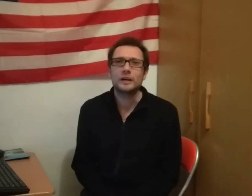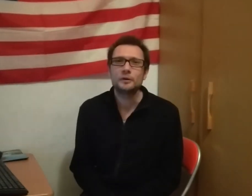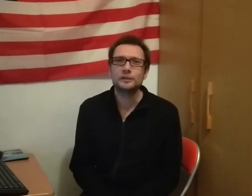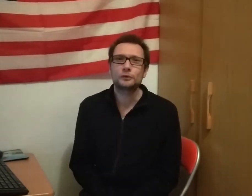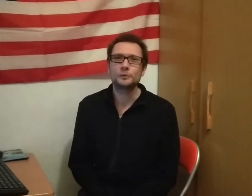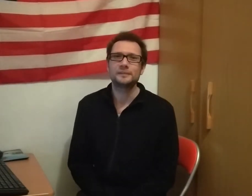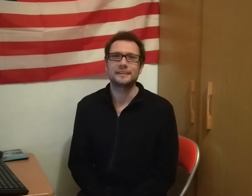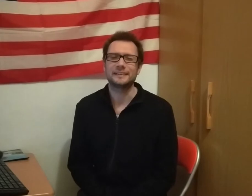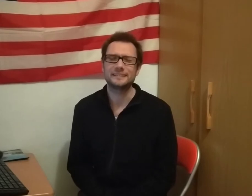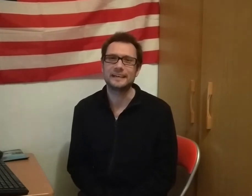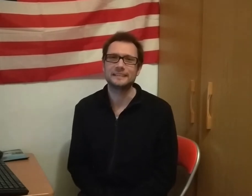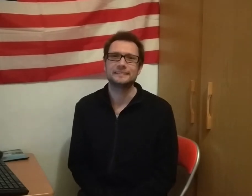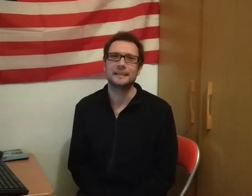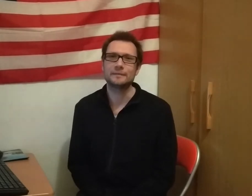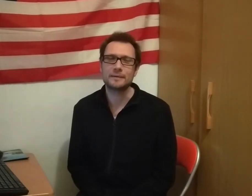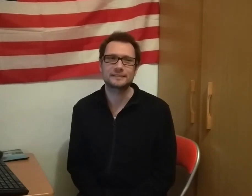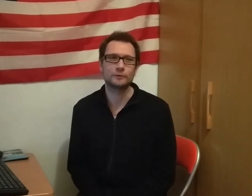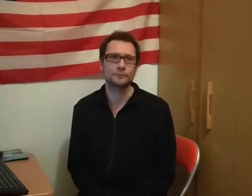Ahora me digo tú, ¿qué tal estáis? Aquí la Máximo.